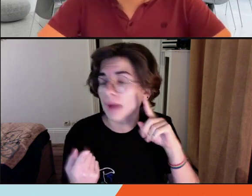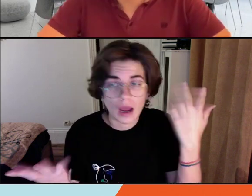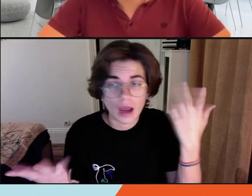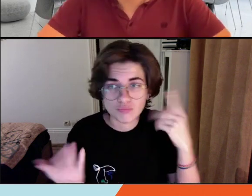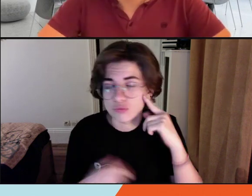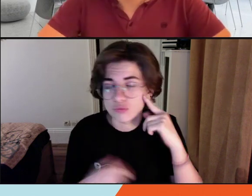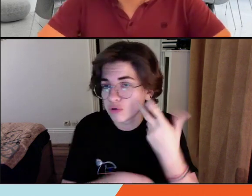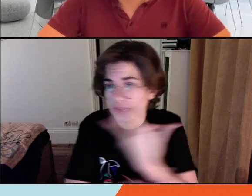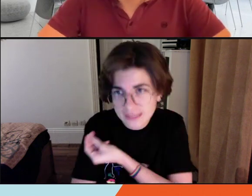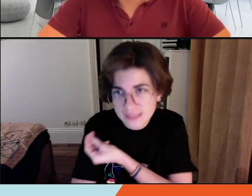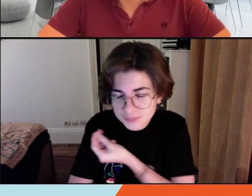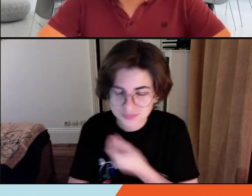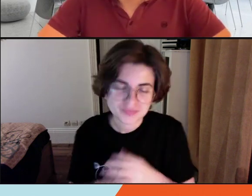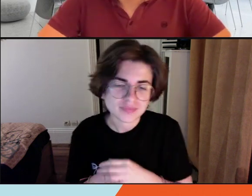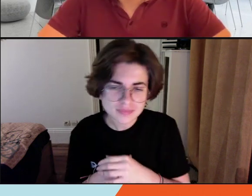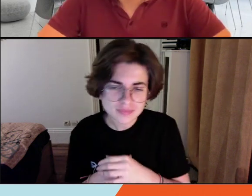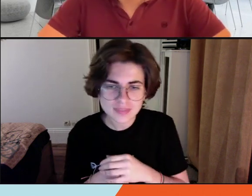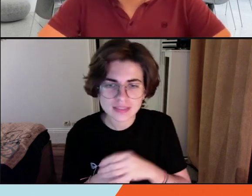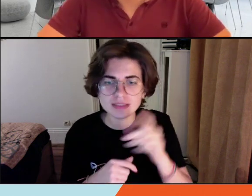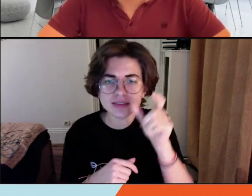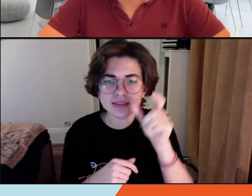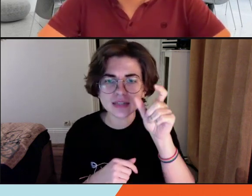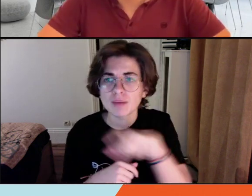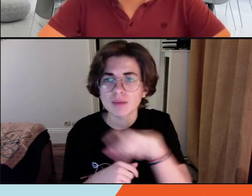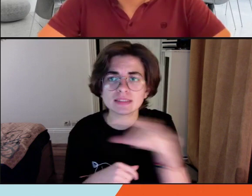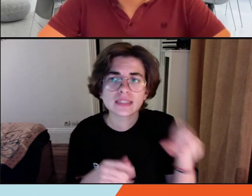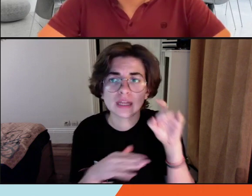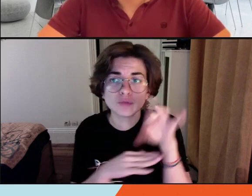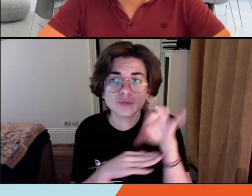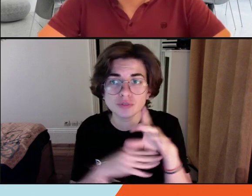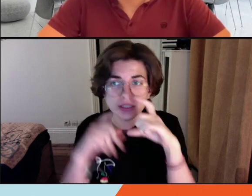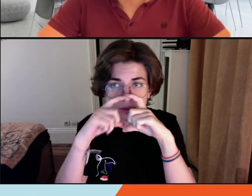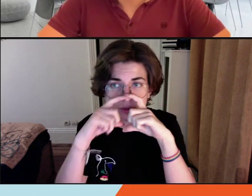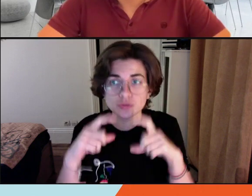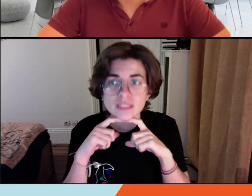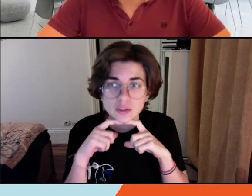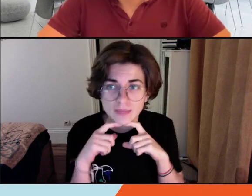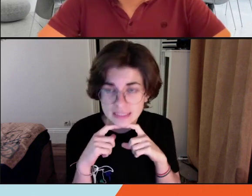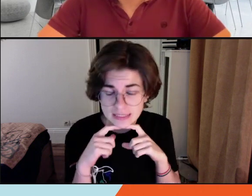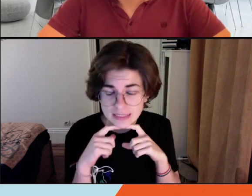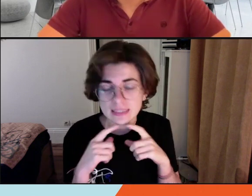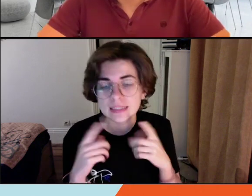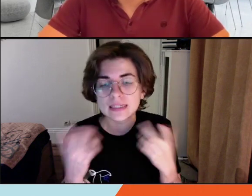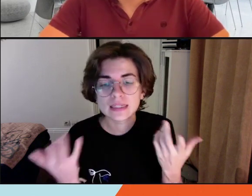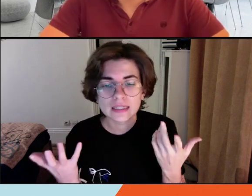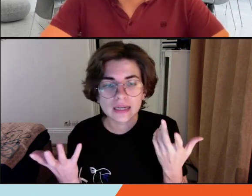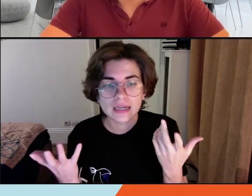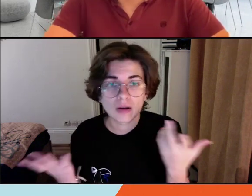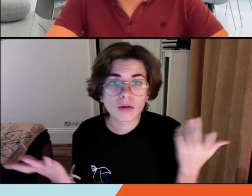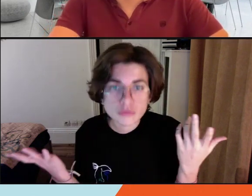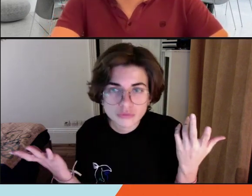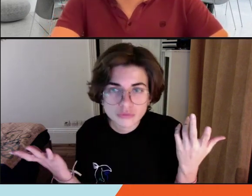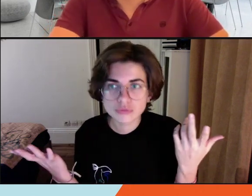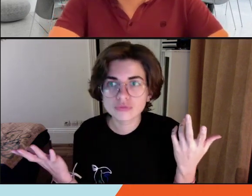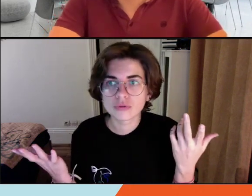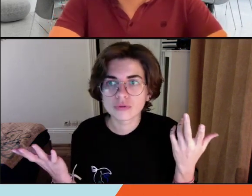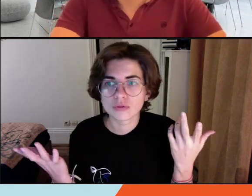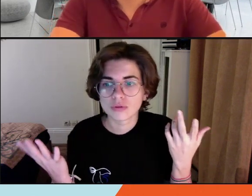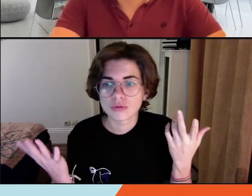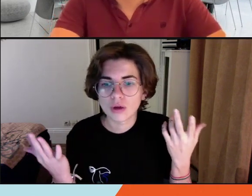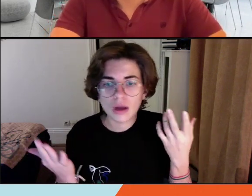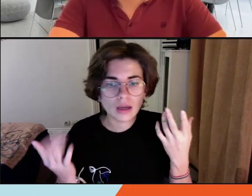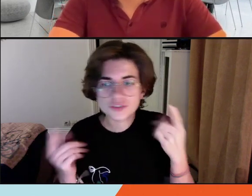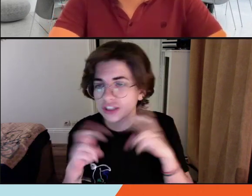pour le vaccin et la pharmacienne a refusé de retirer le masque Alors, du coup,